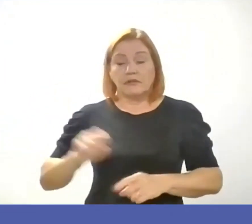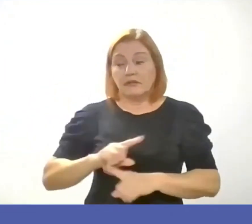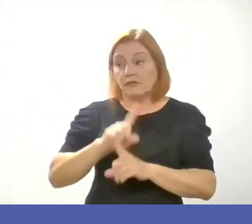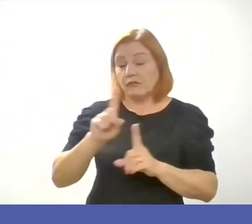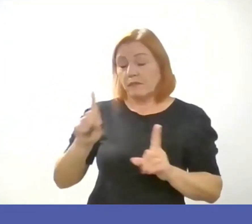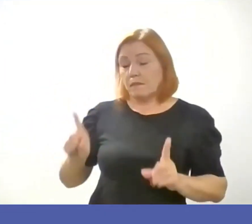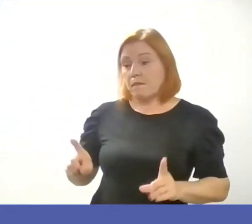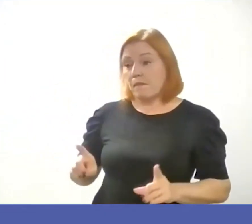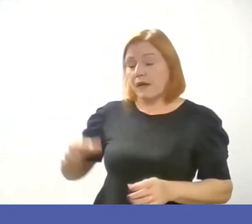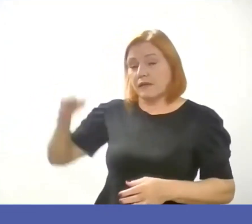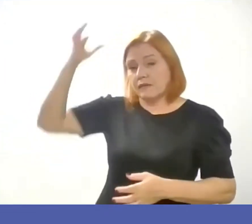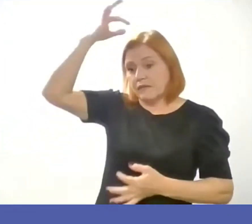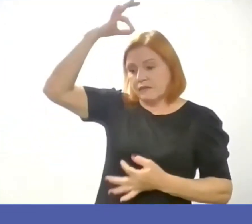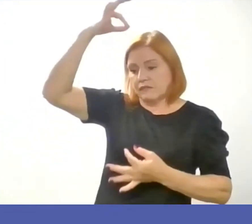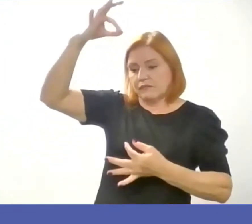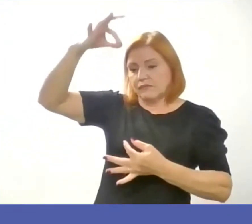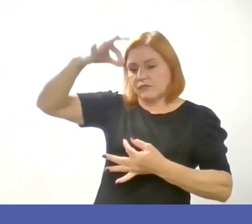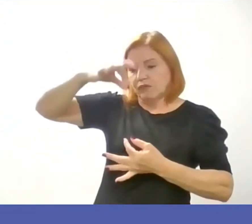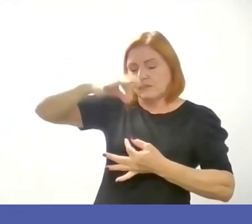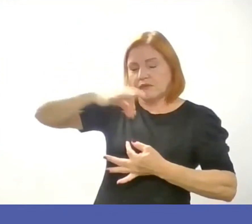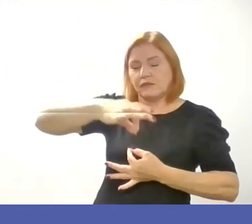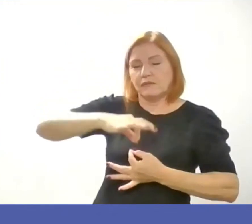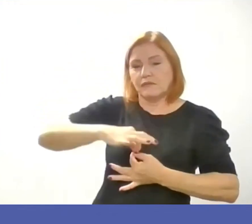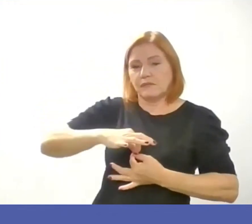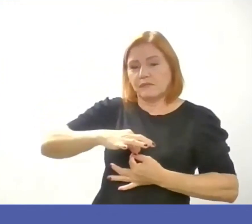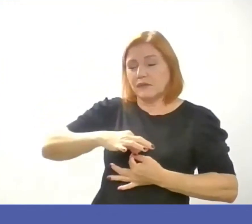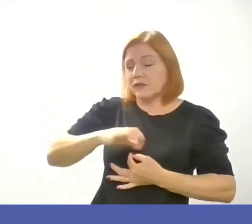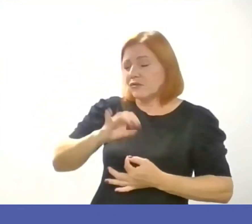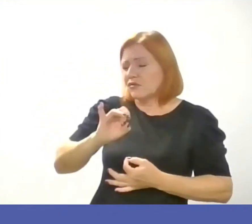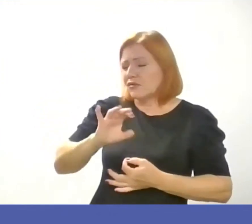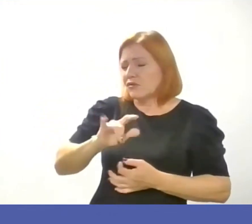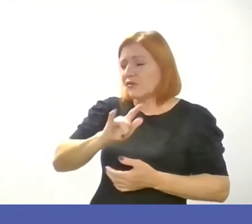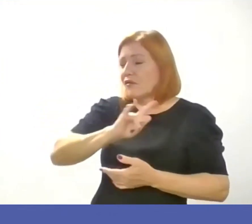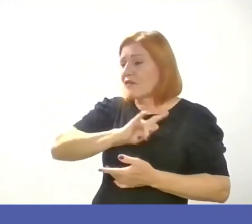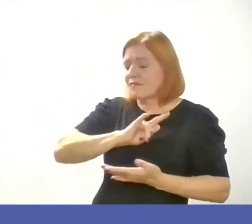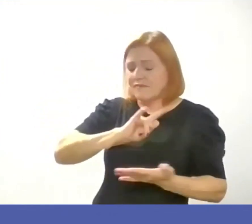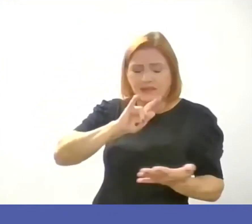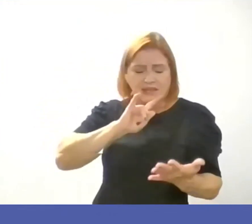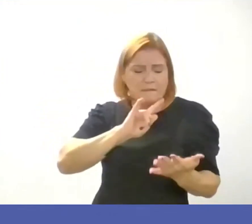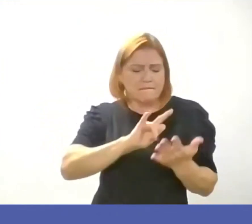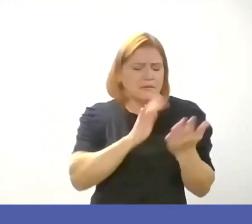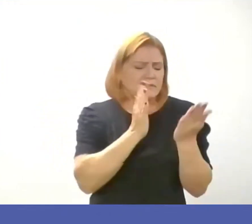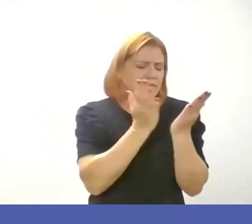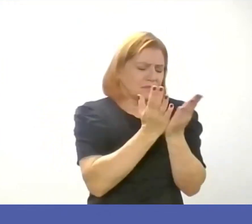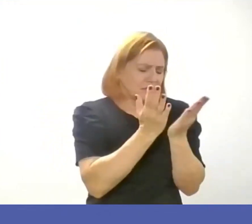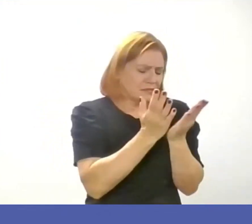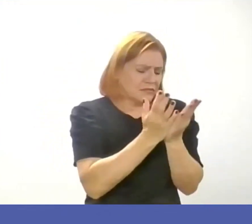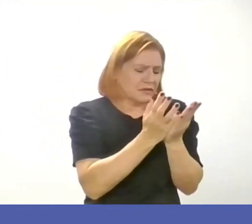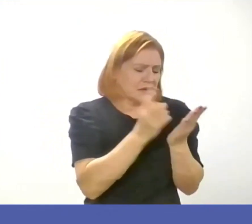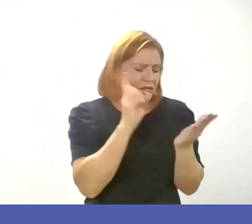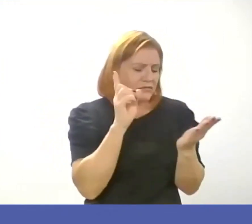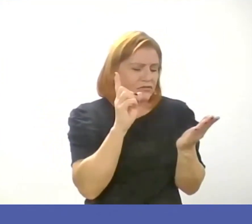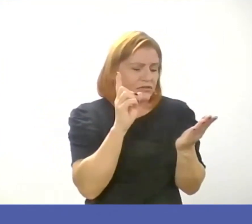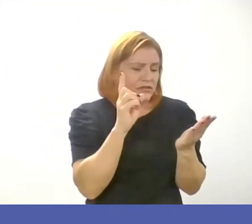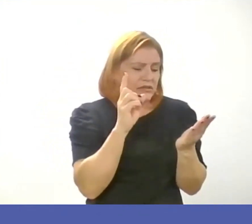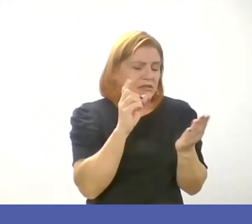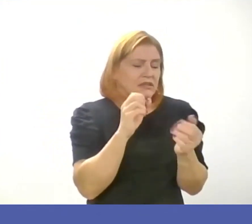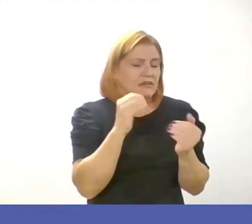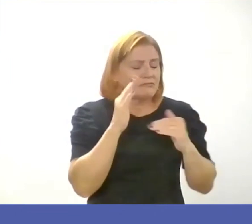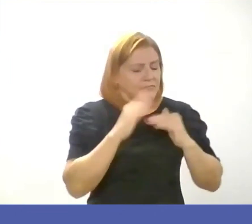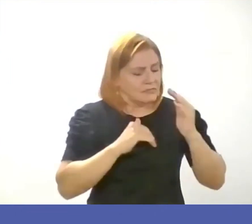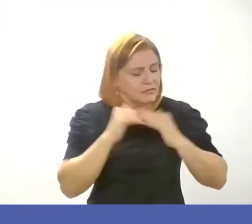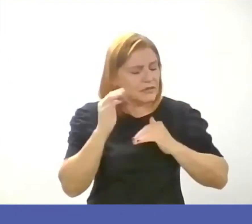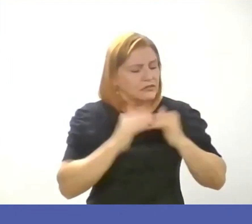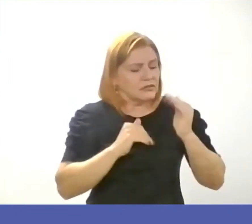Apenas, irmãos, amamos a palavra de Deus com amor reverente e praticamos, obedecemos